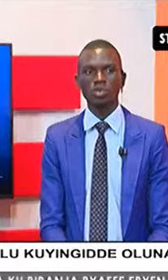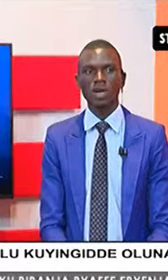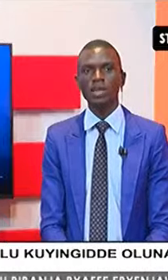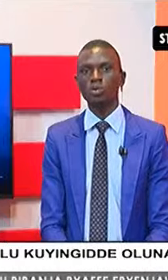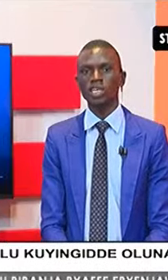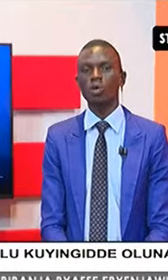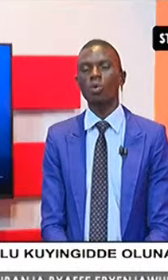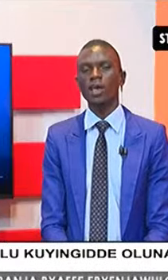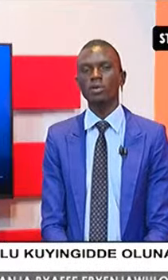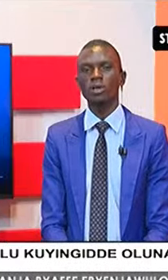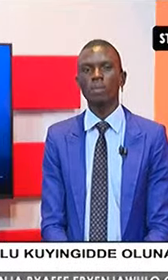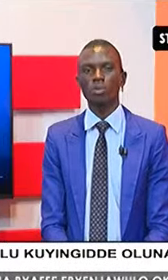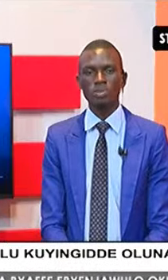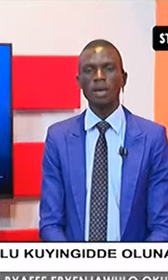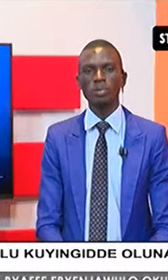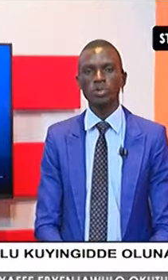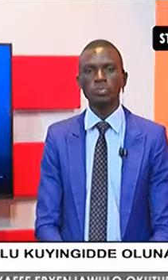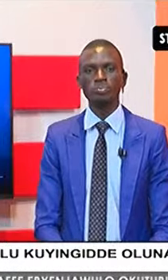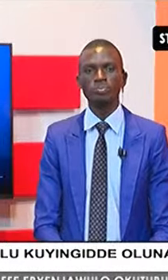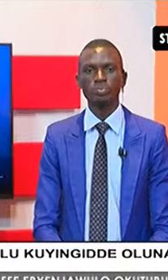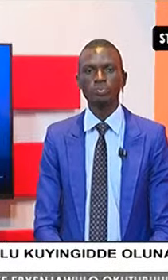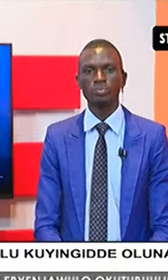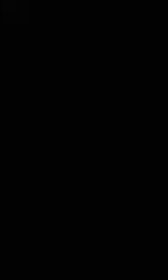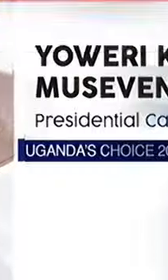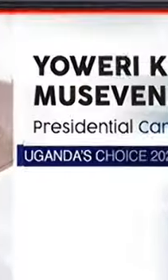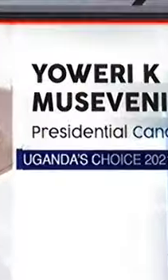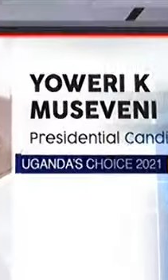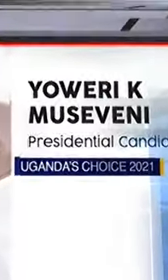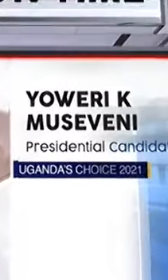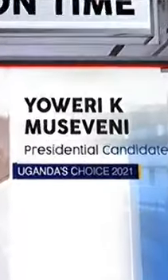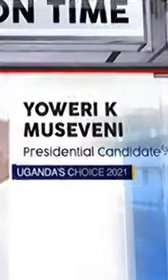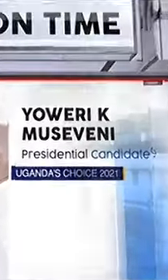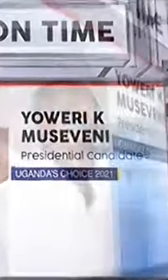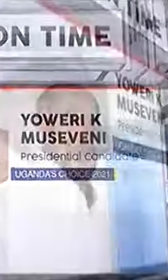mu Uganda okusala okwayo mu 2020 mugumu